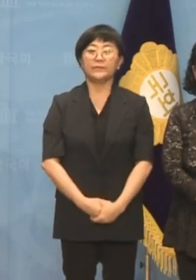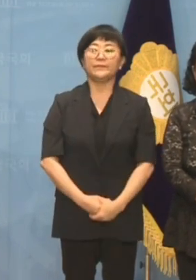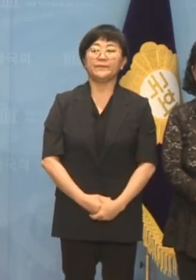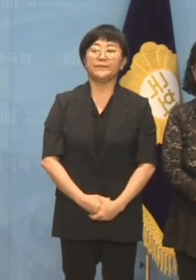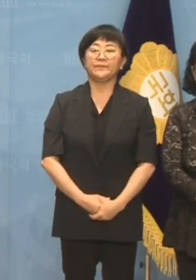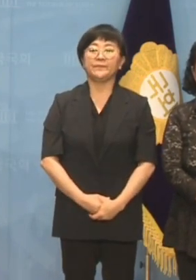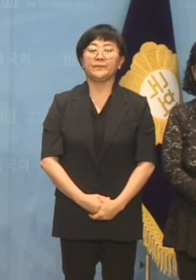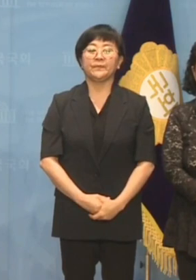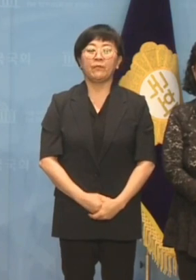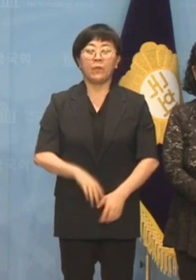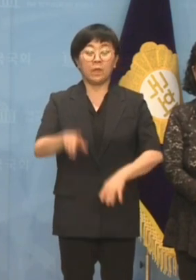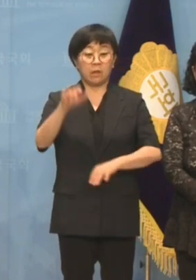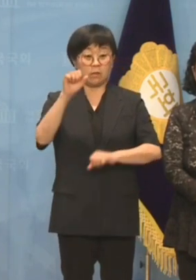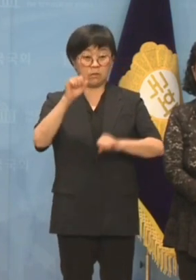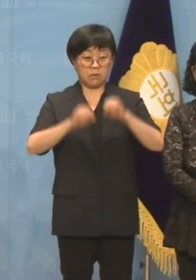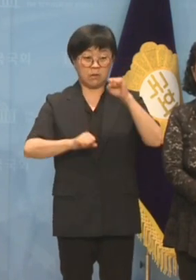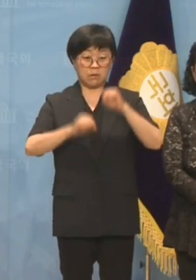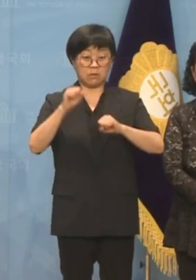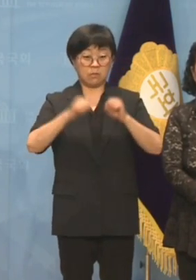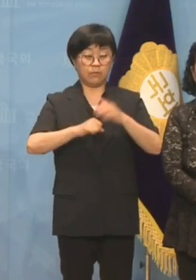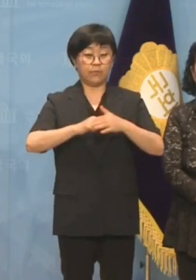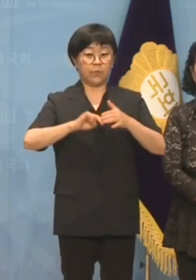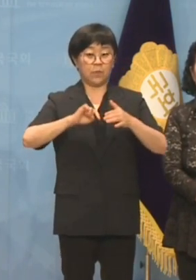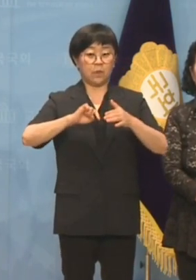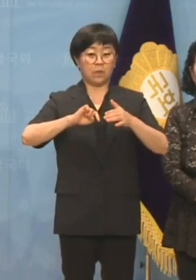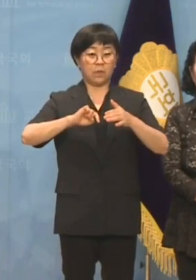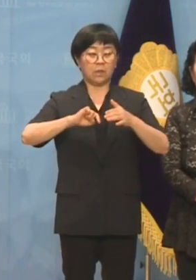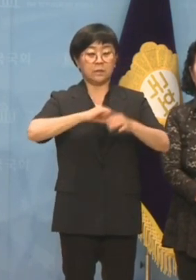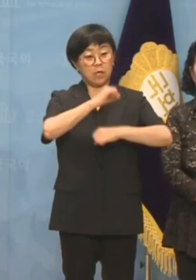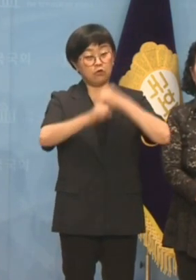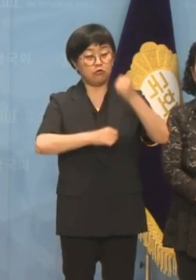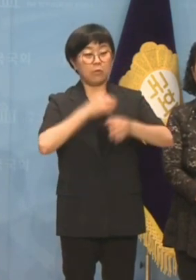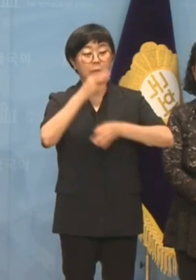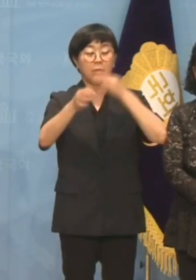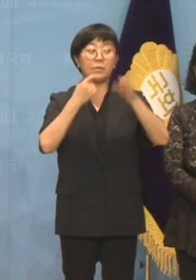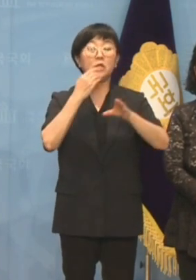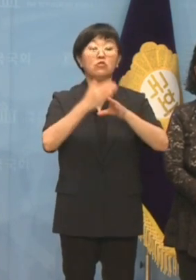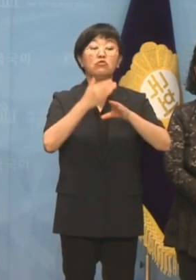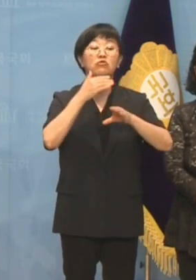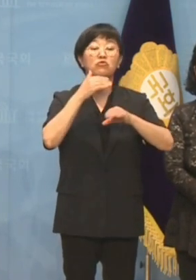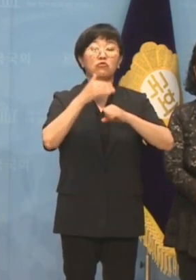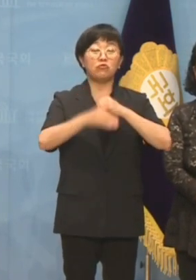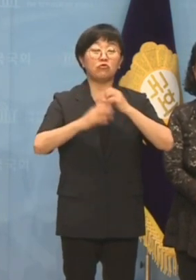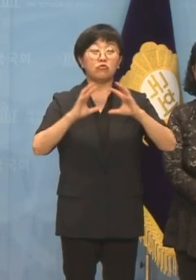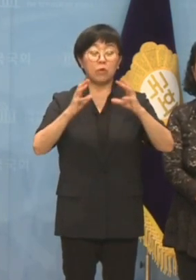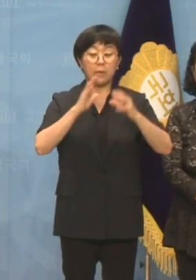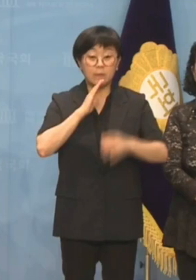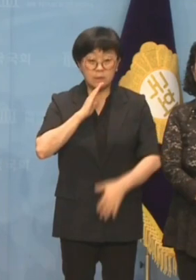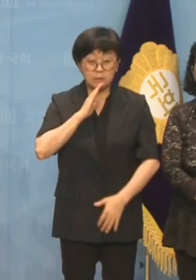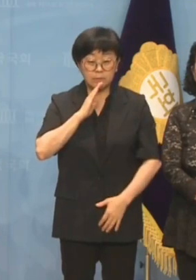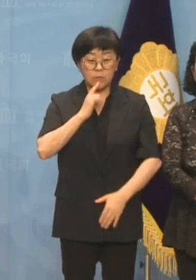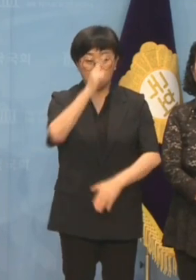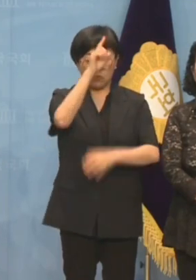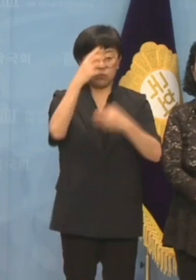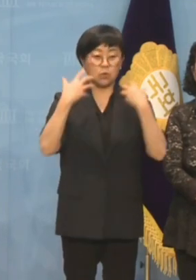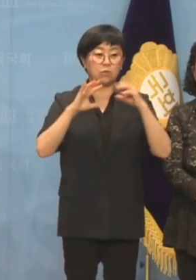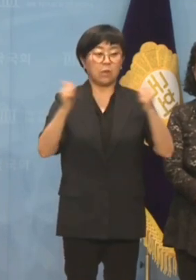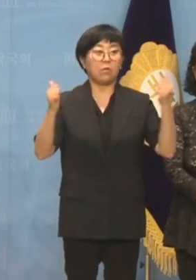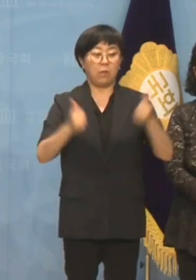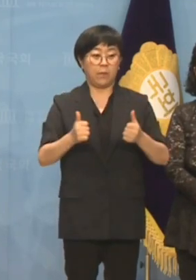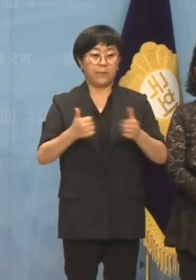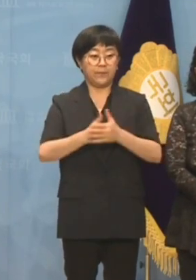있습니다. 이러한 행위가 자유를 부르짖는 민주국가입니까? 정부와